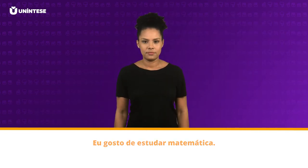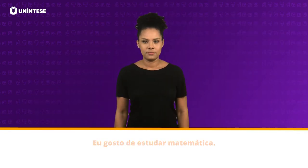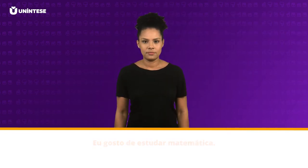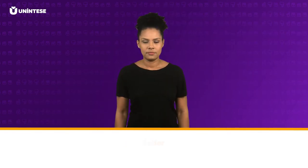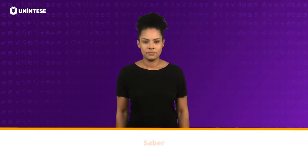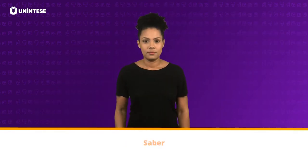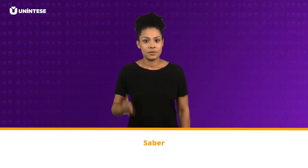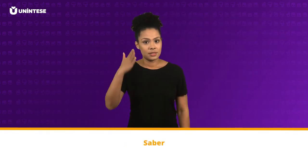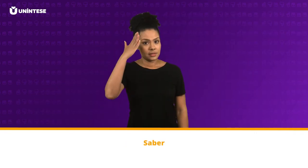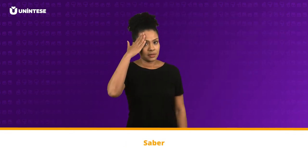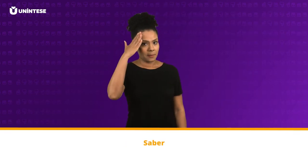Saber